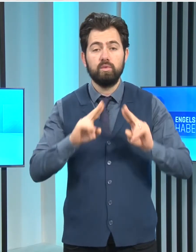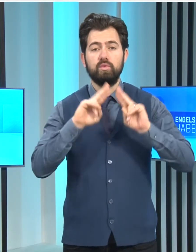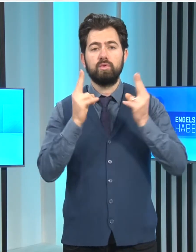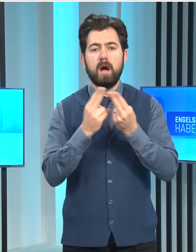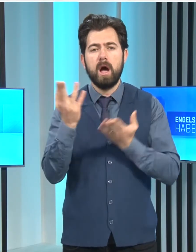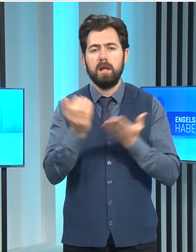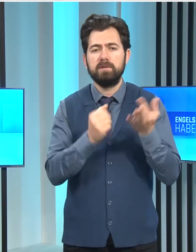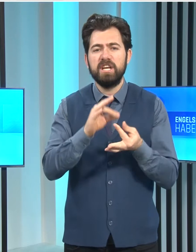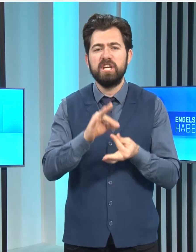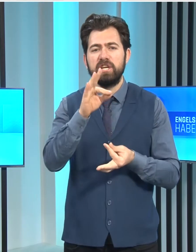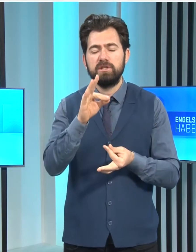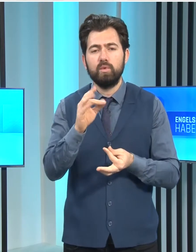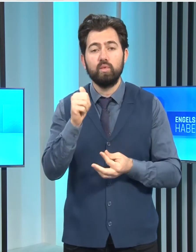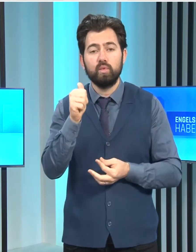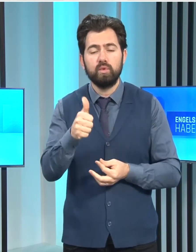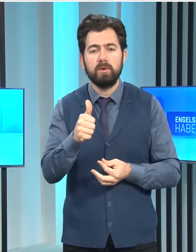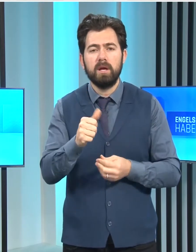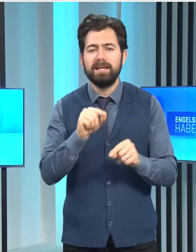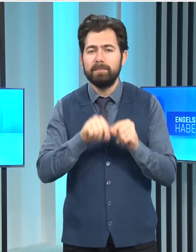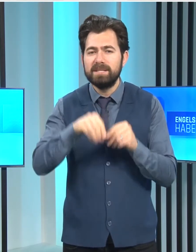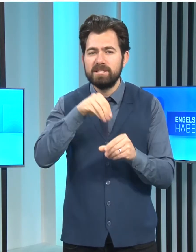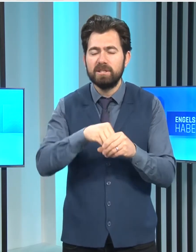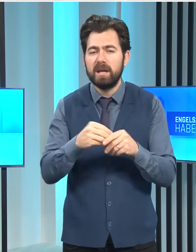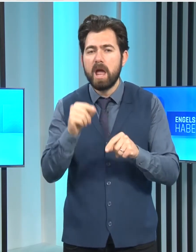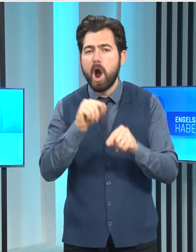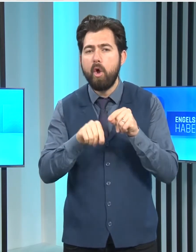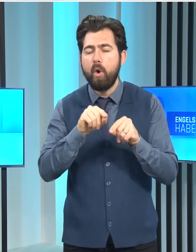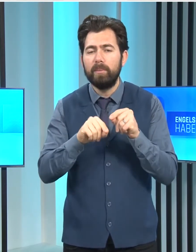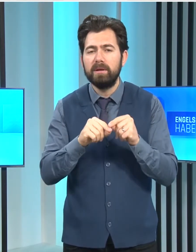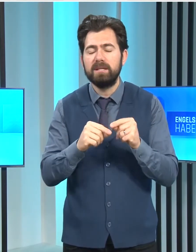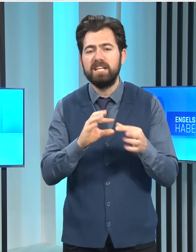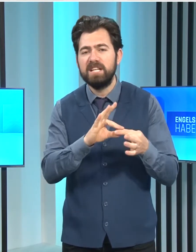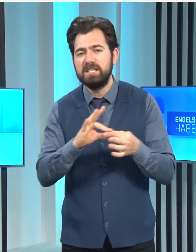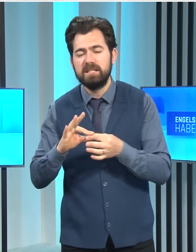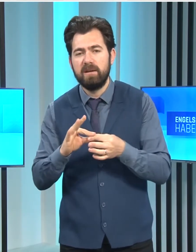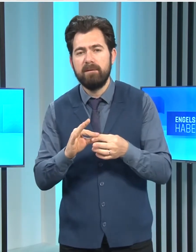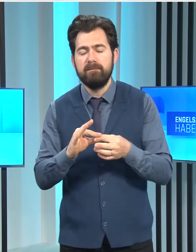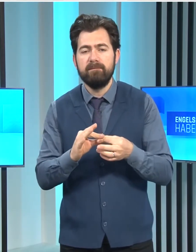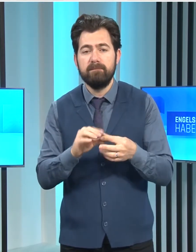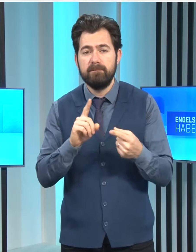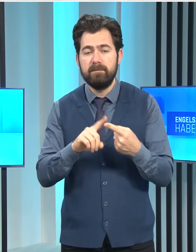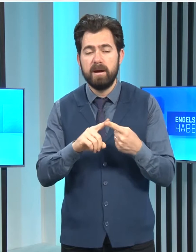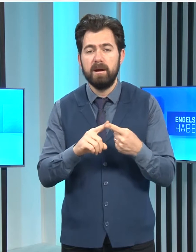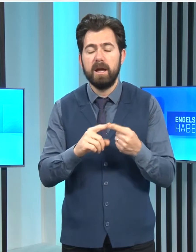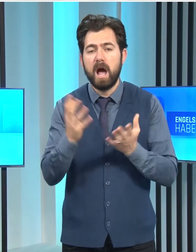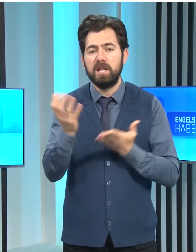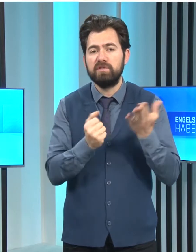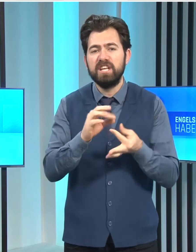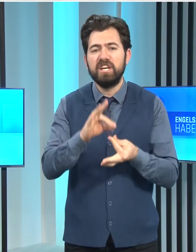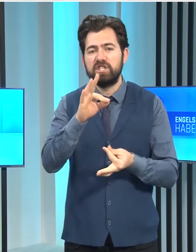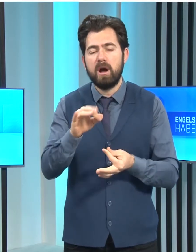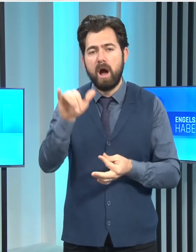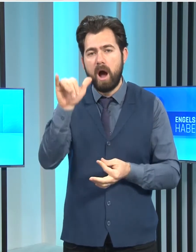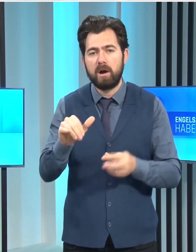Dünya Tüketiciler Günü'nde ülkedeki ekonomik duruma ilişkin ve tüketici hakları konusunda